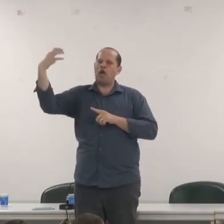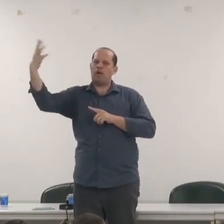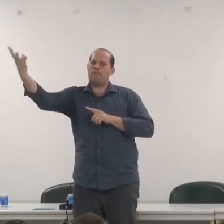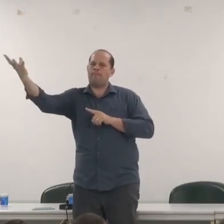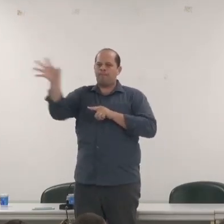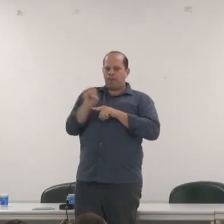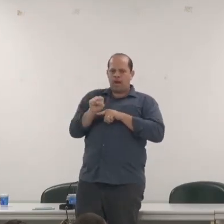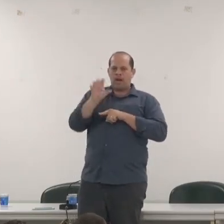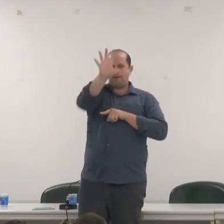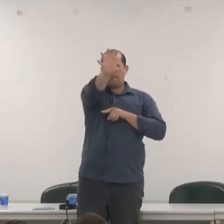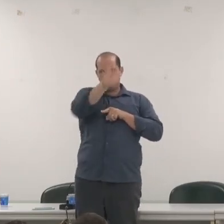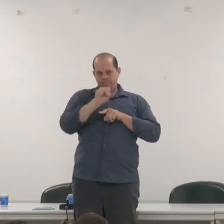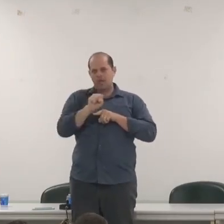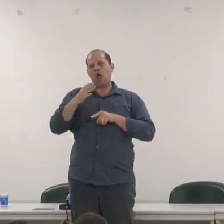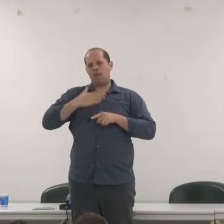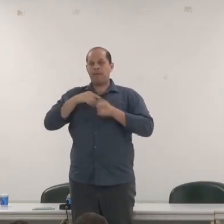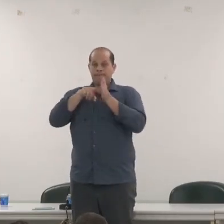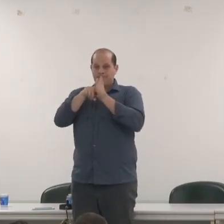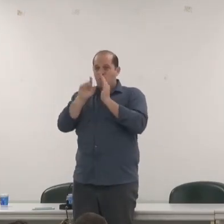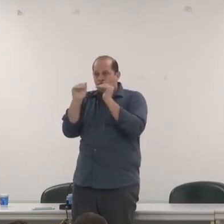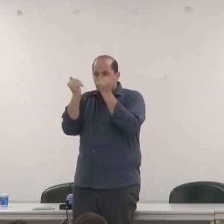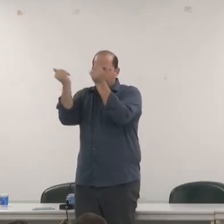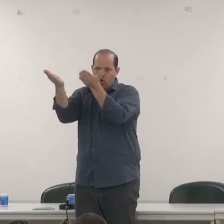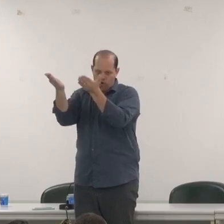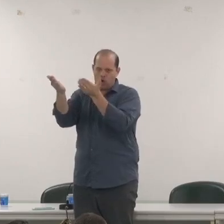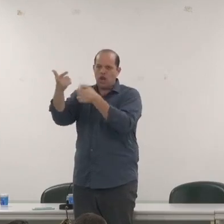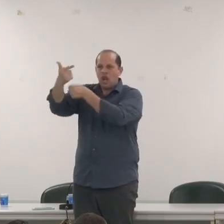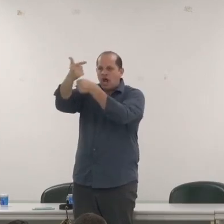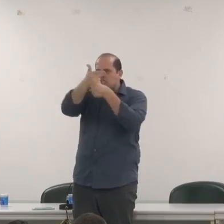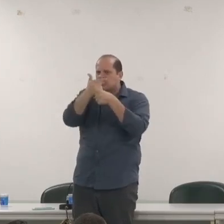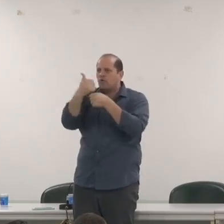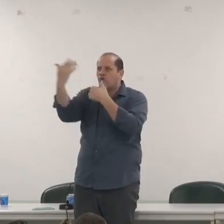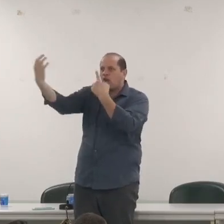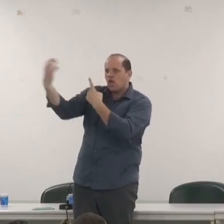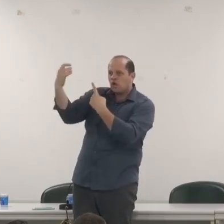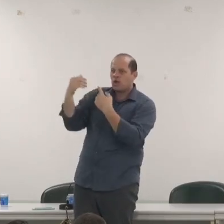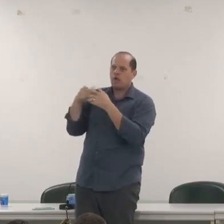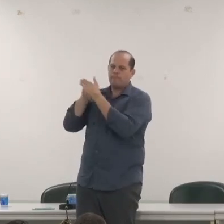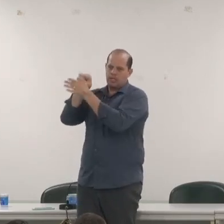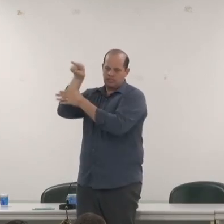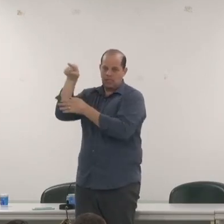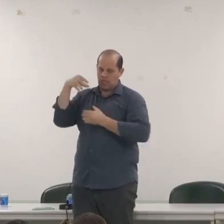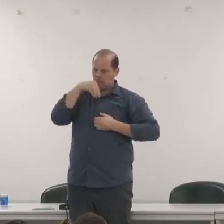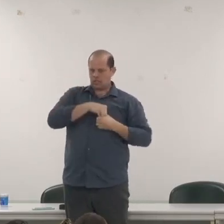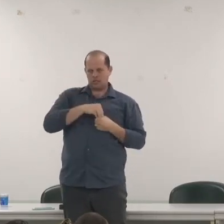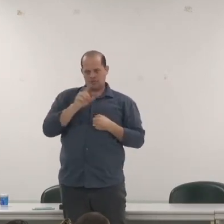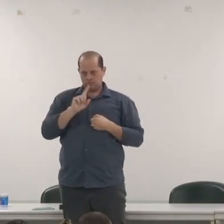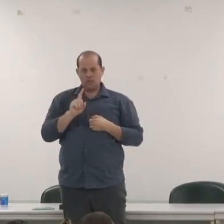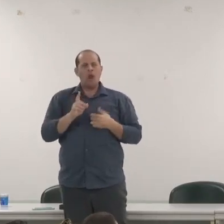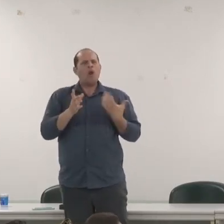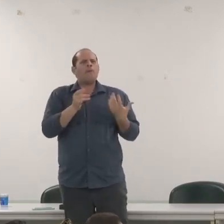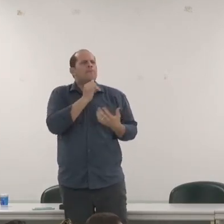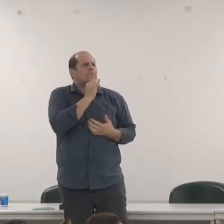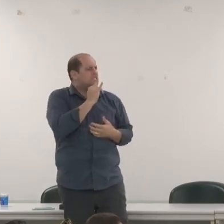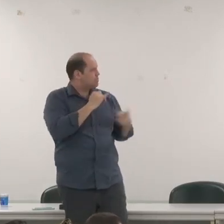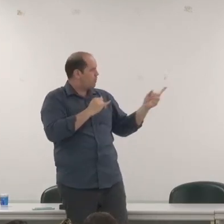nativos. Então, tem a ver com influências de fora, que vêm de fora da língua, do sistema da língua, e como é que isso é incorporado